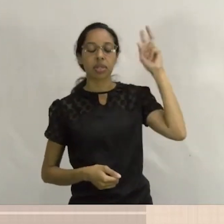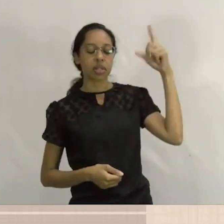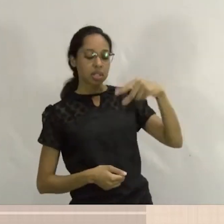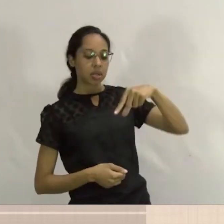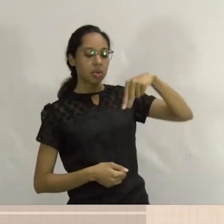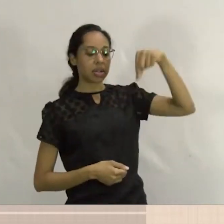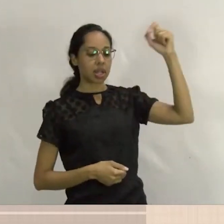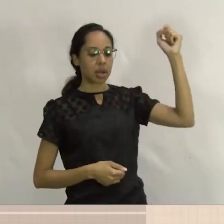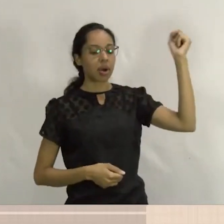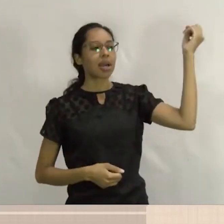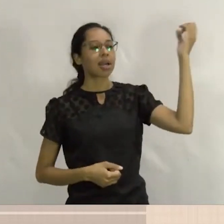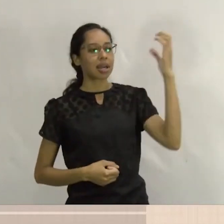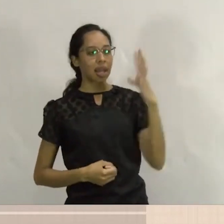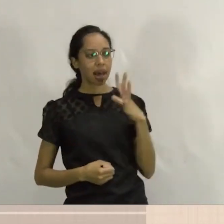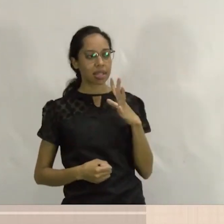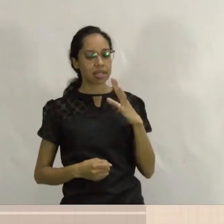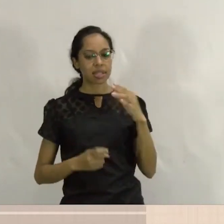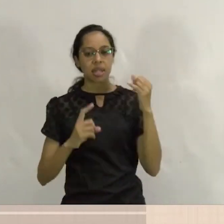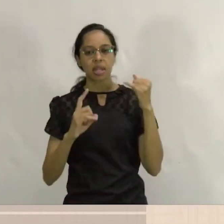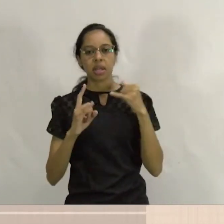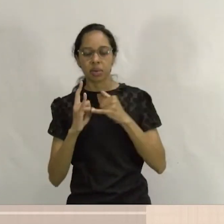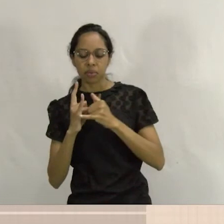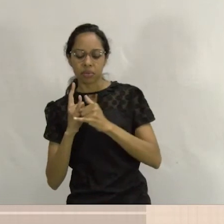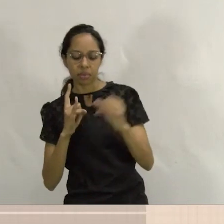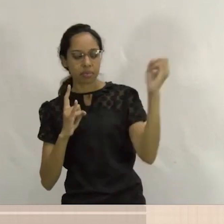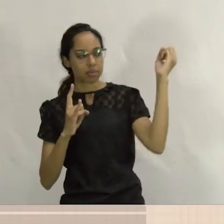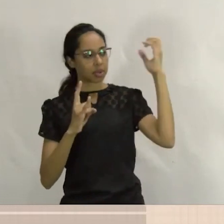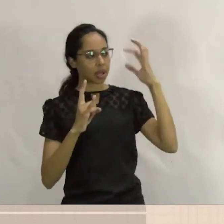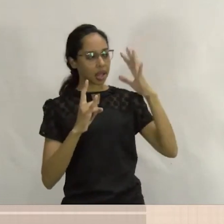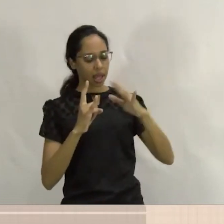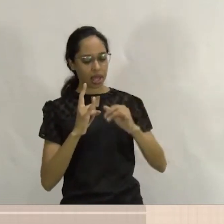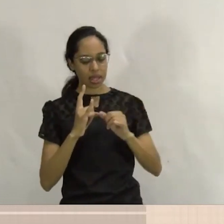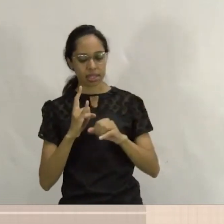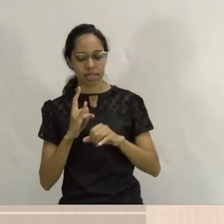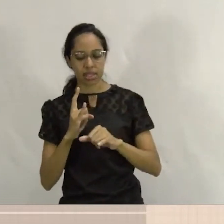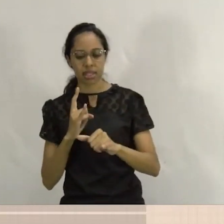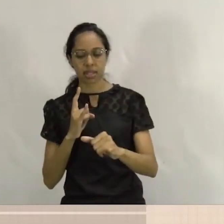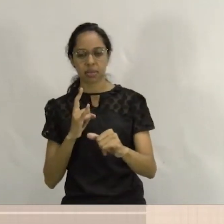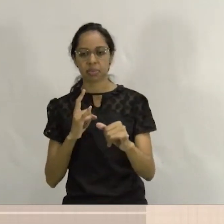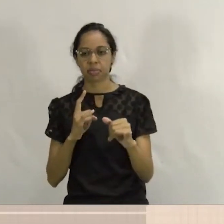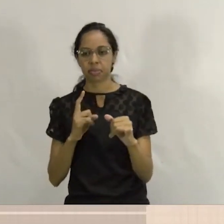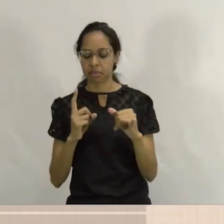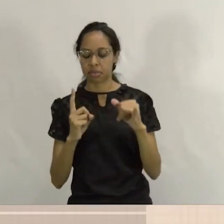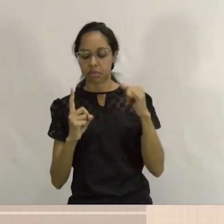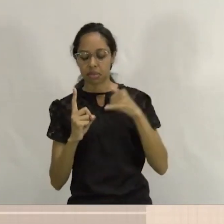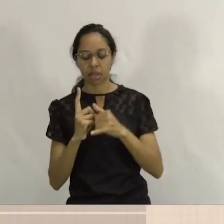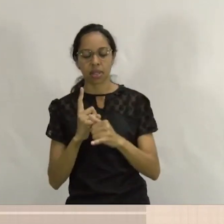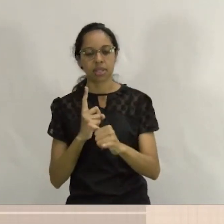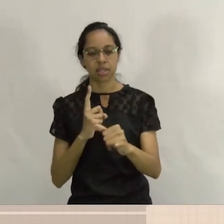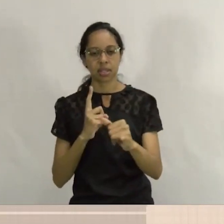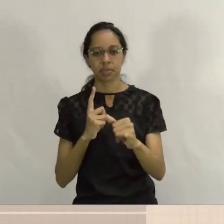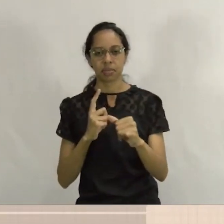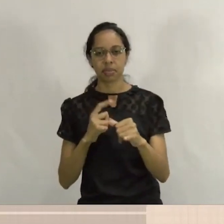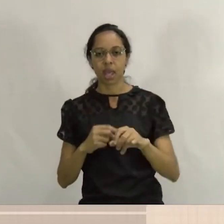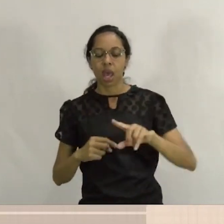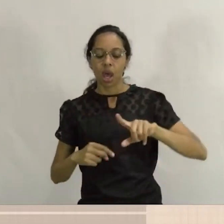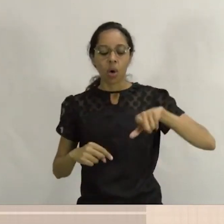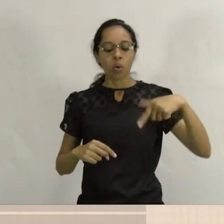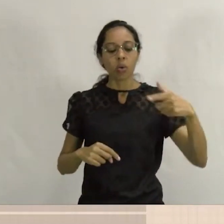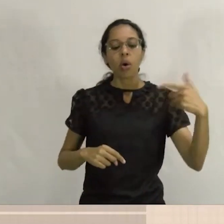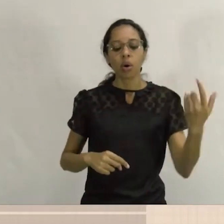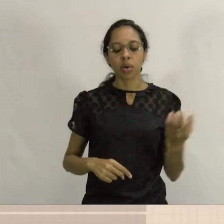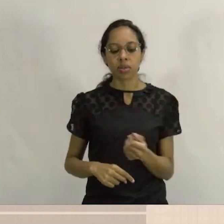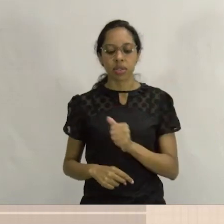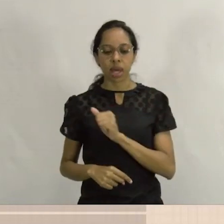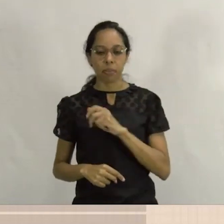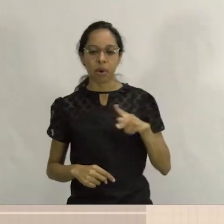outros, sorrateiramente, não entravam pela porta. Eles sorrateiramente usavam carona, tomando a